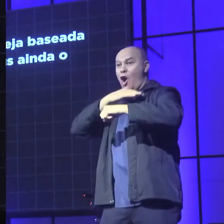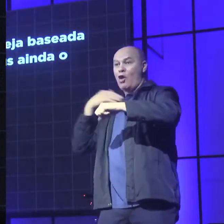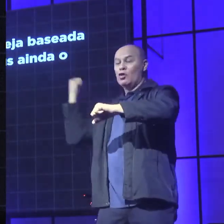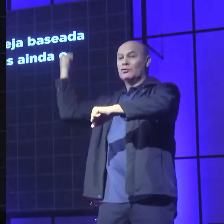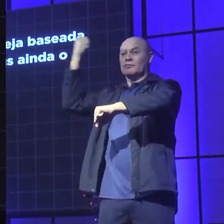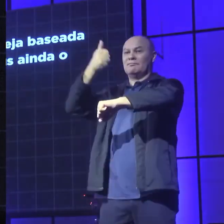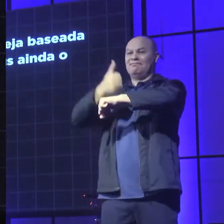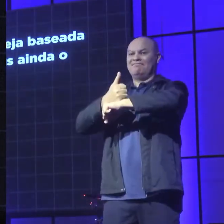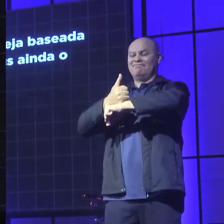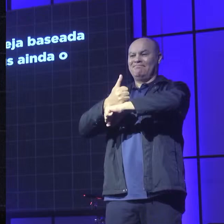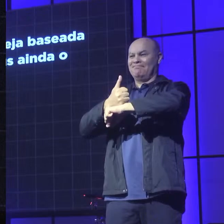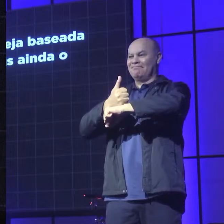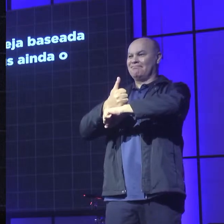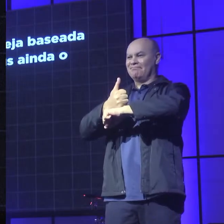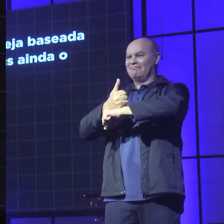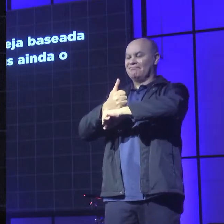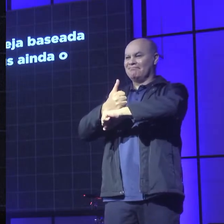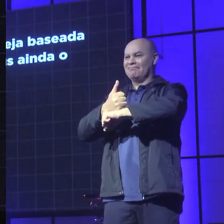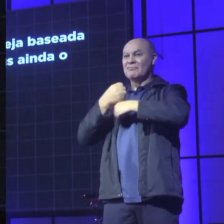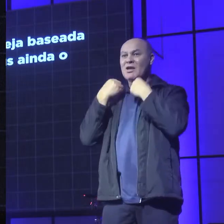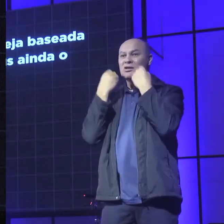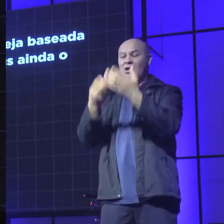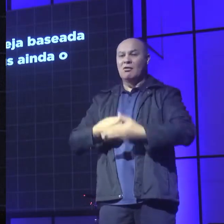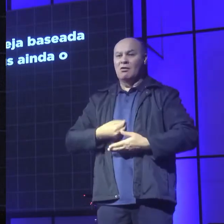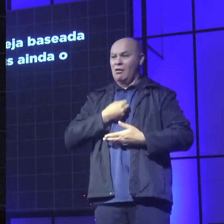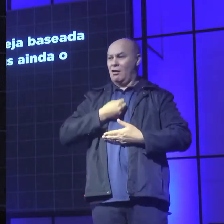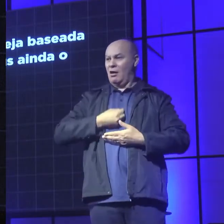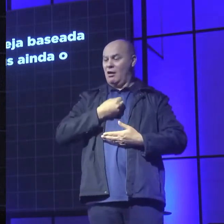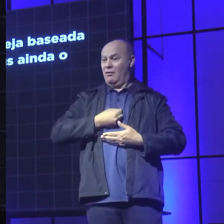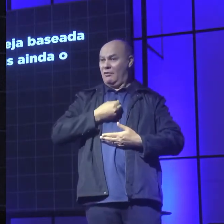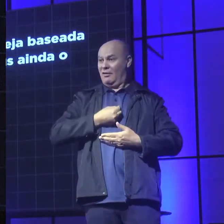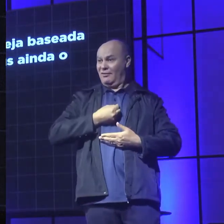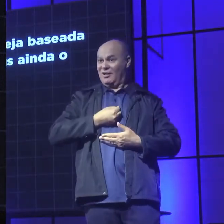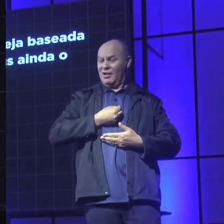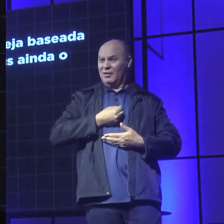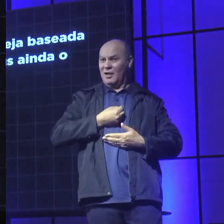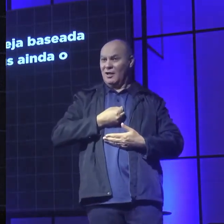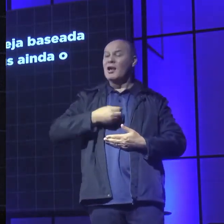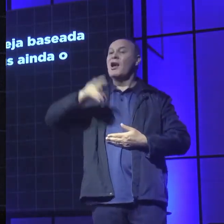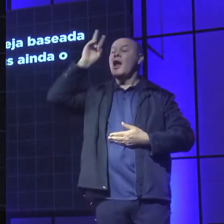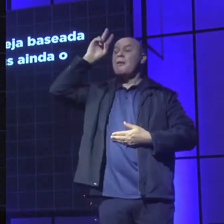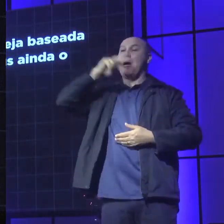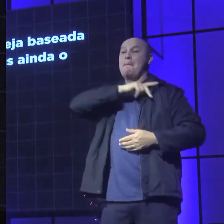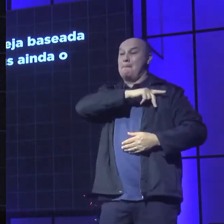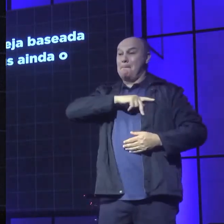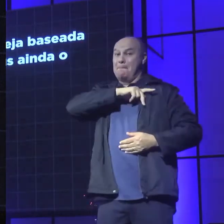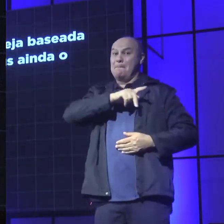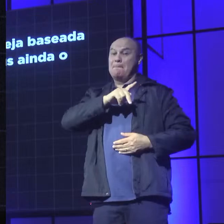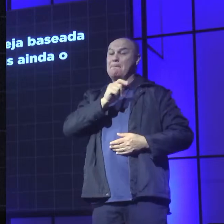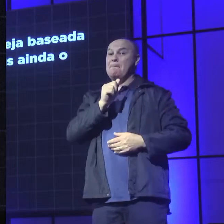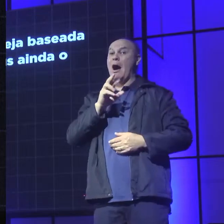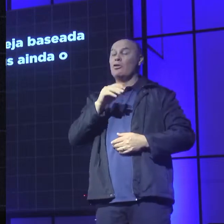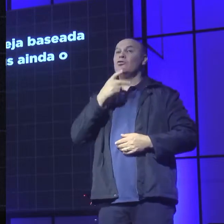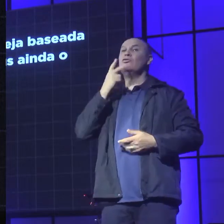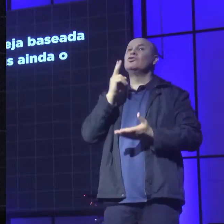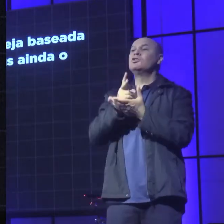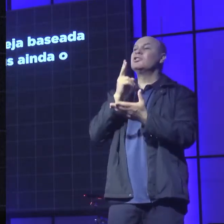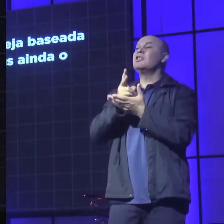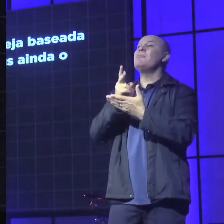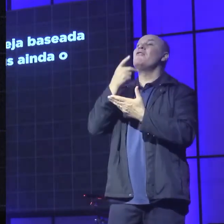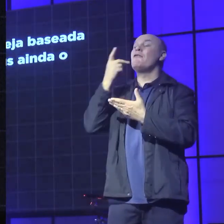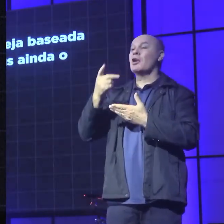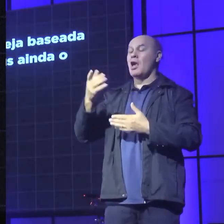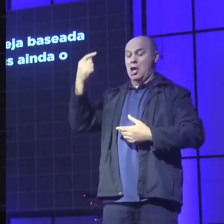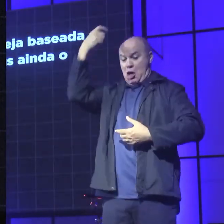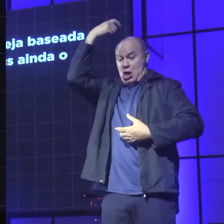respeito. Paulo dizia, eu sou o mais miserável de todos, eu sou o principal dos pecadores, mas graças